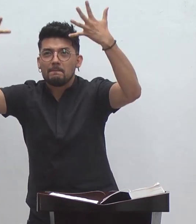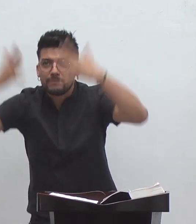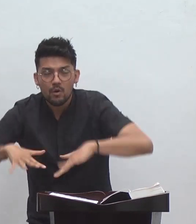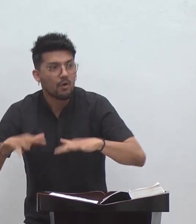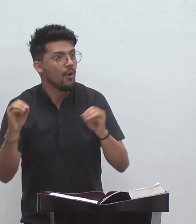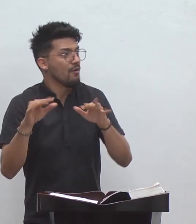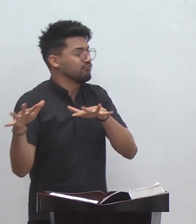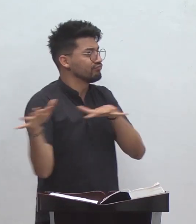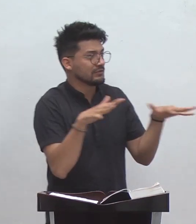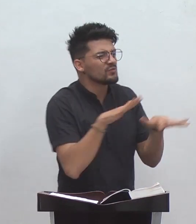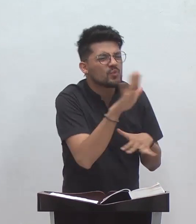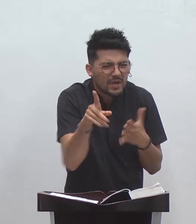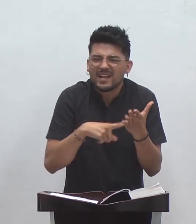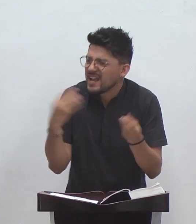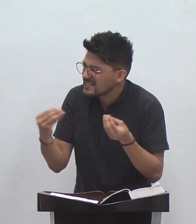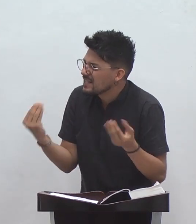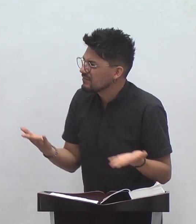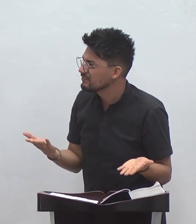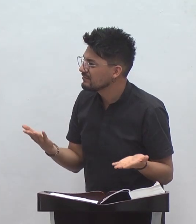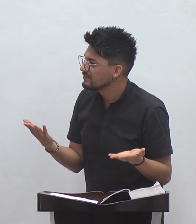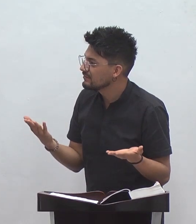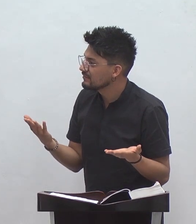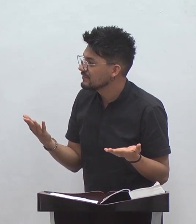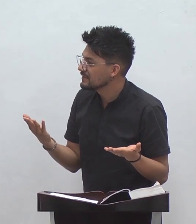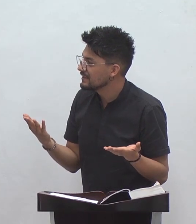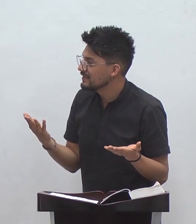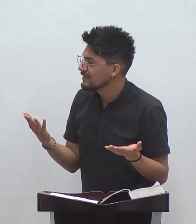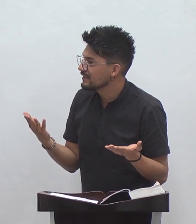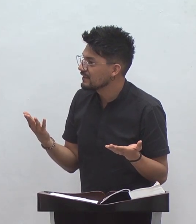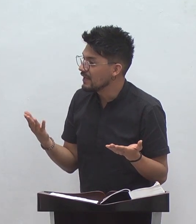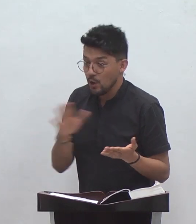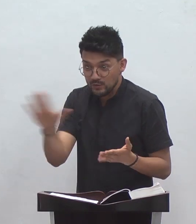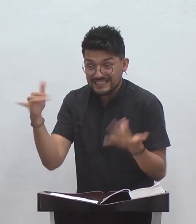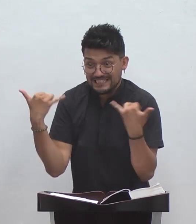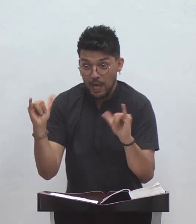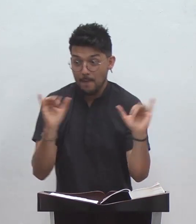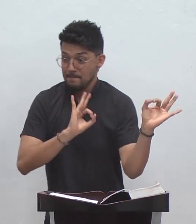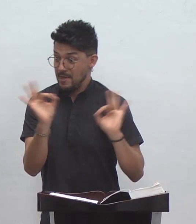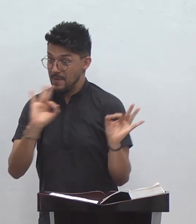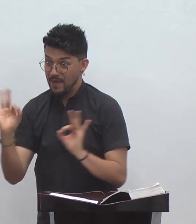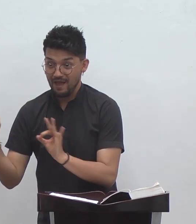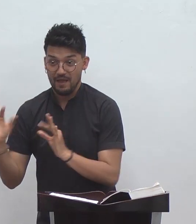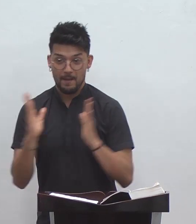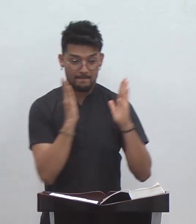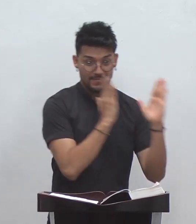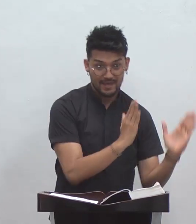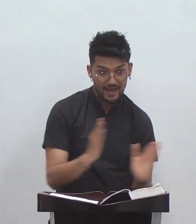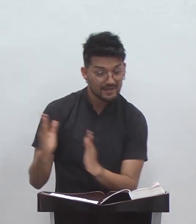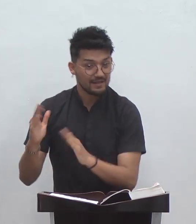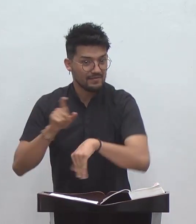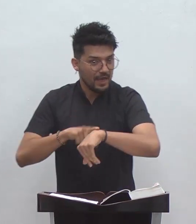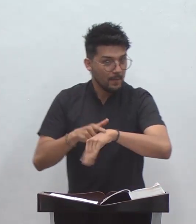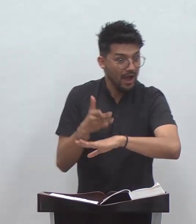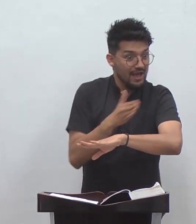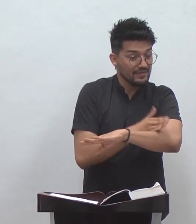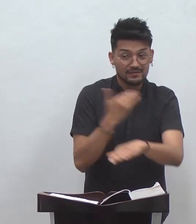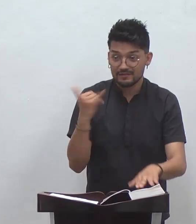pronto hay un incendio, de pronto hay un terremoto, un sismo. ¿Qué hacemos ante una llamada de alerta? Usted tiene una preparación